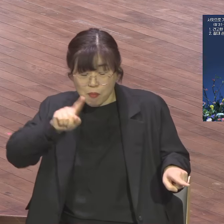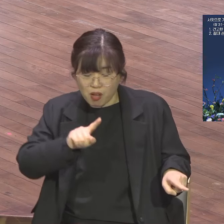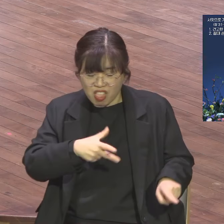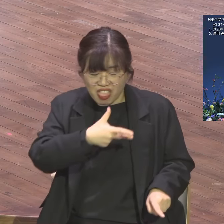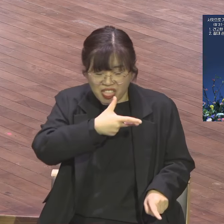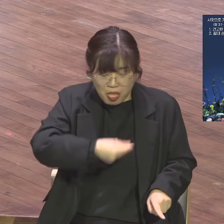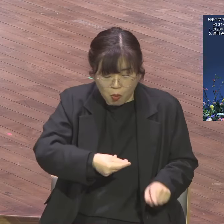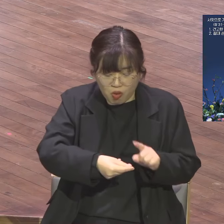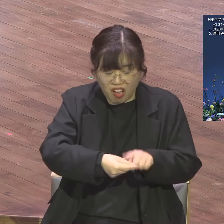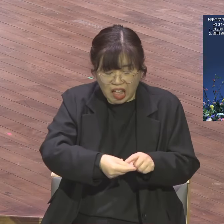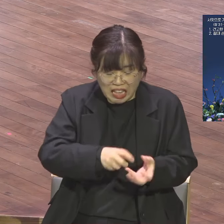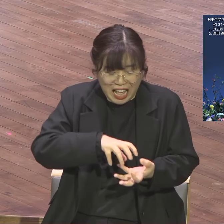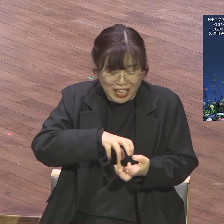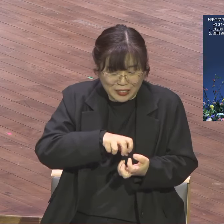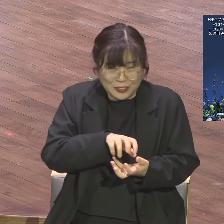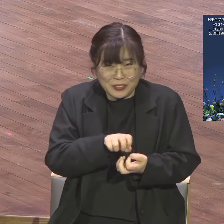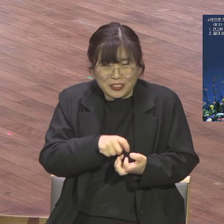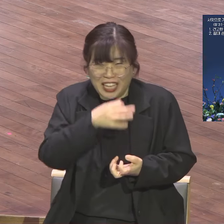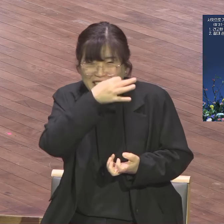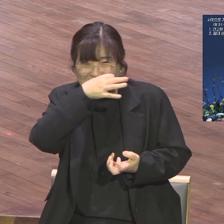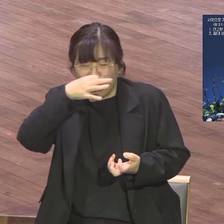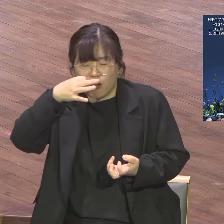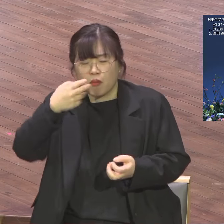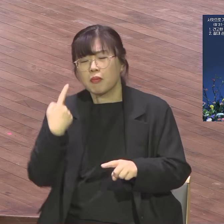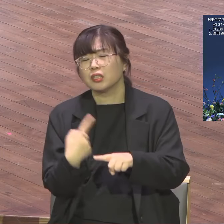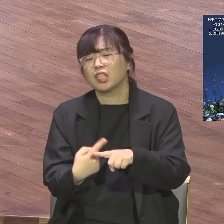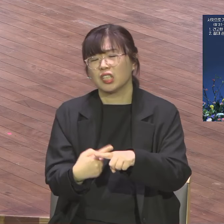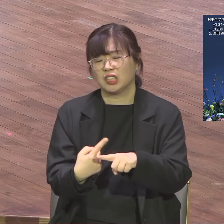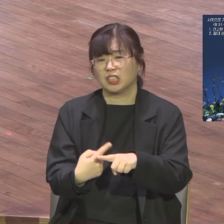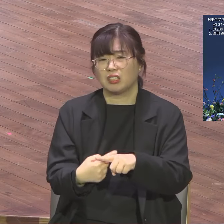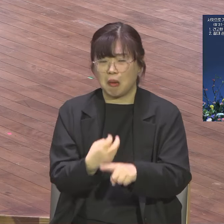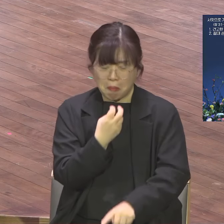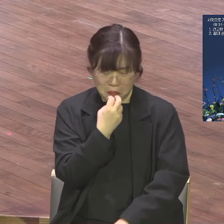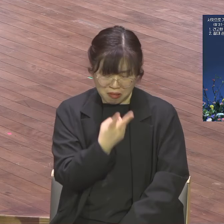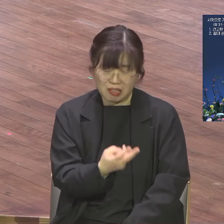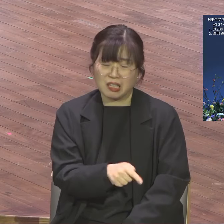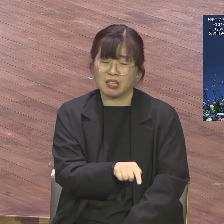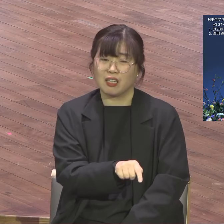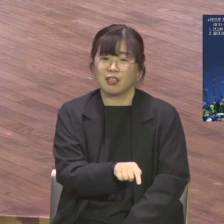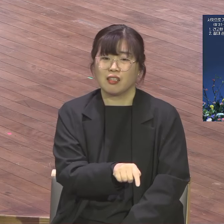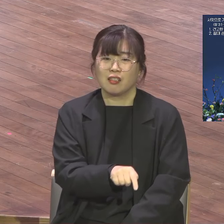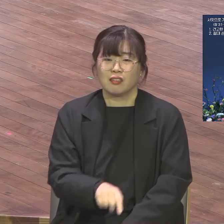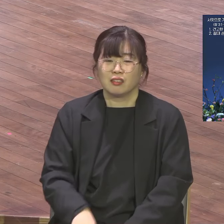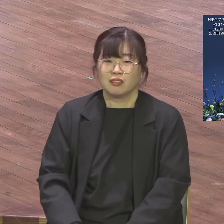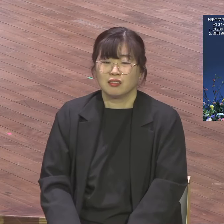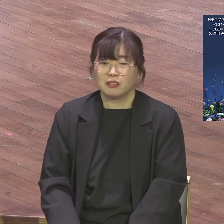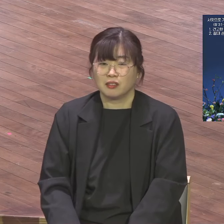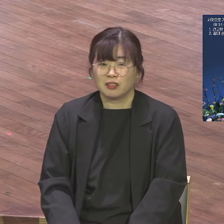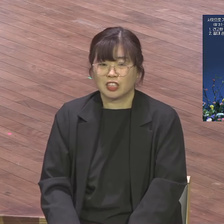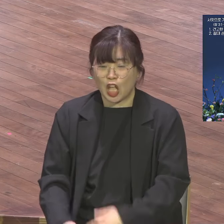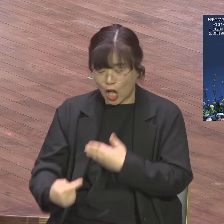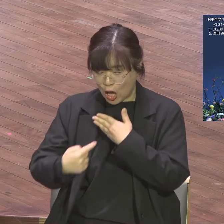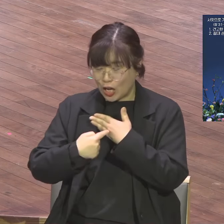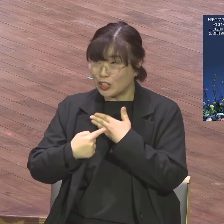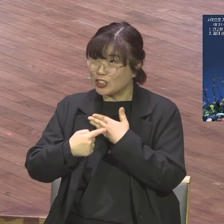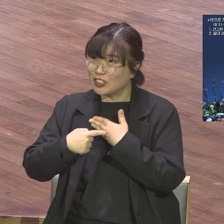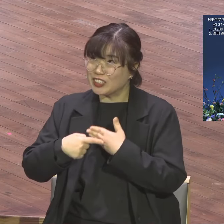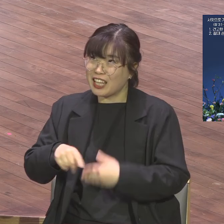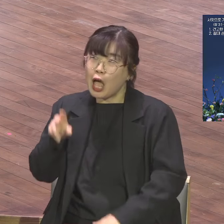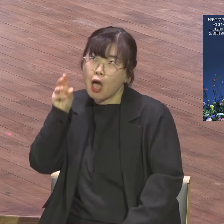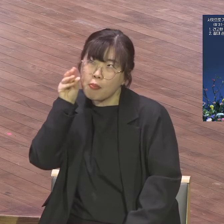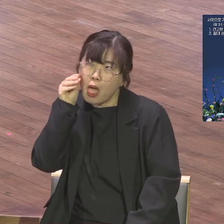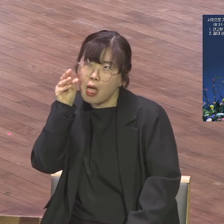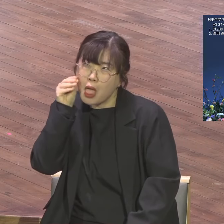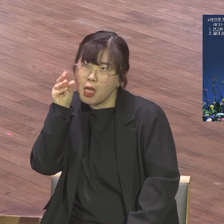그걸 성령이 아세요. 버렸는지 안 버렸는지 입으로 말하는 것과 다르면 아세요. 성령이 속습니까?